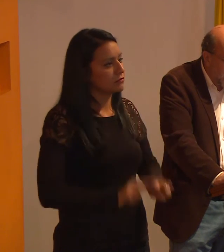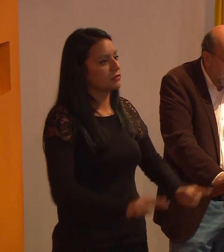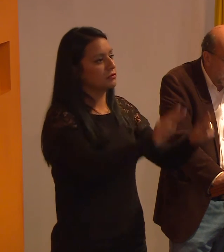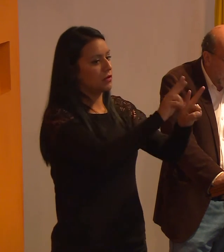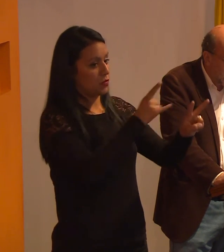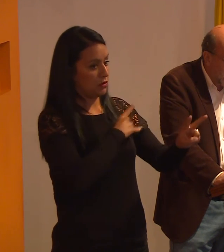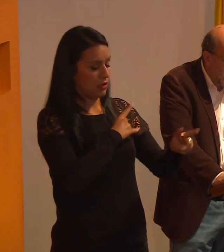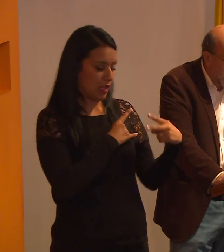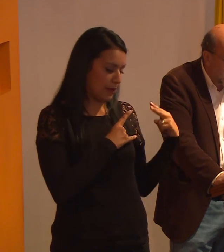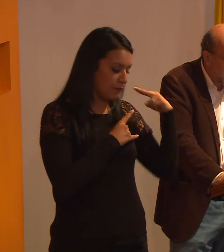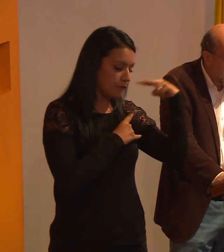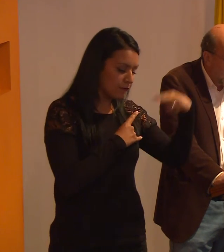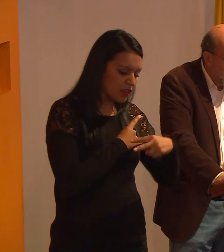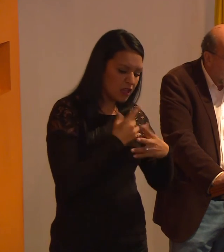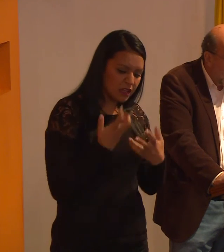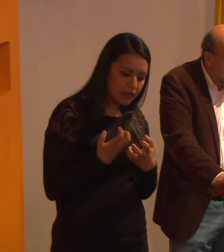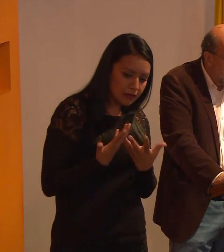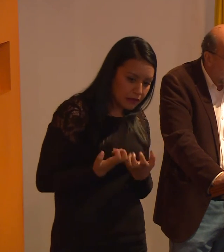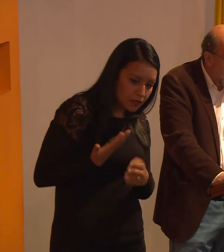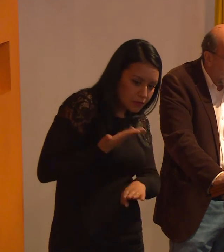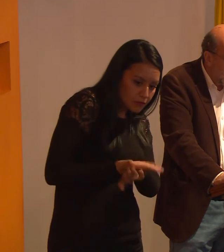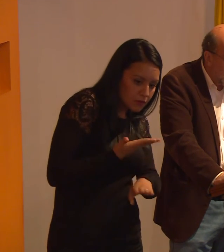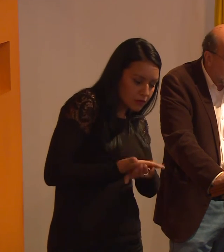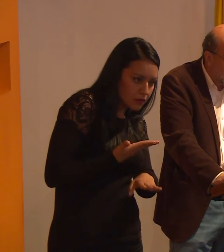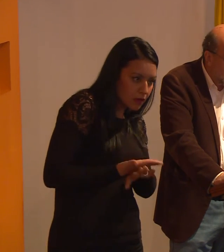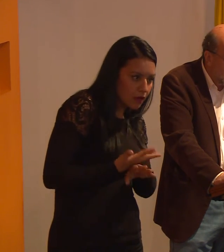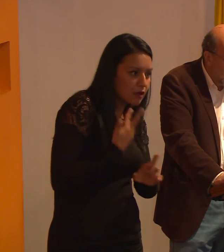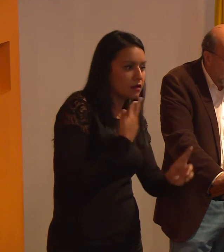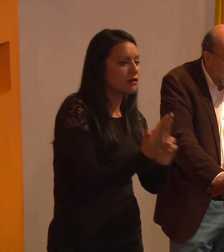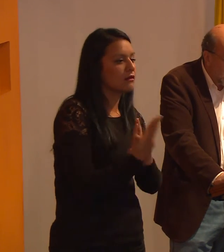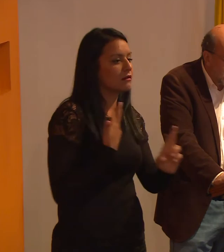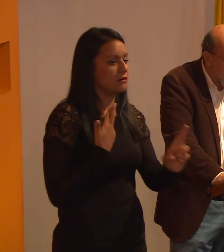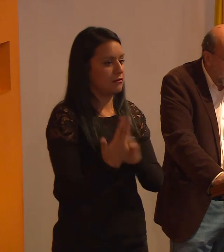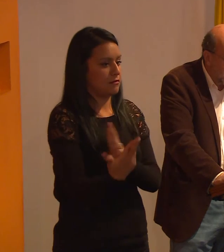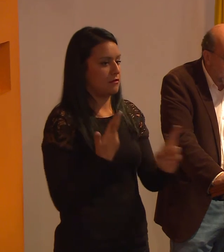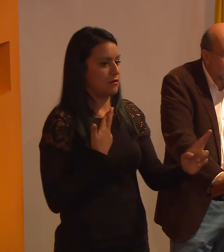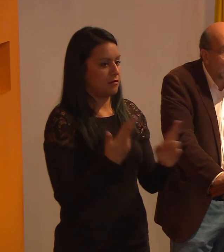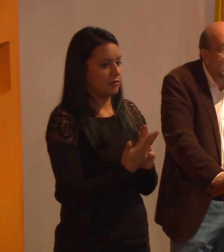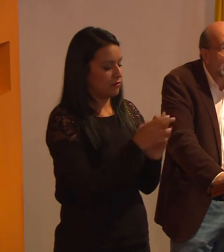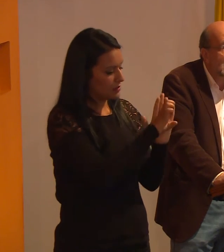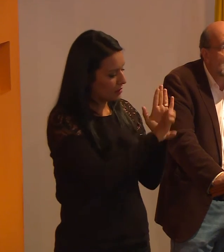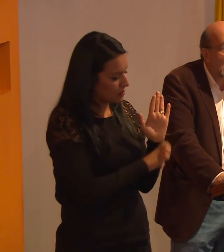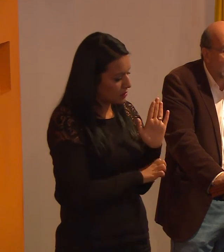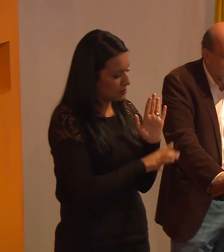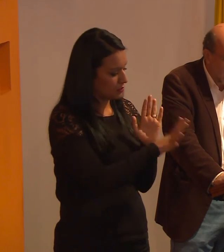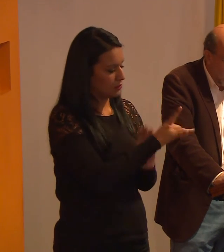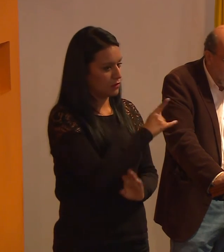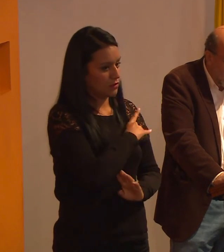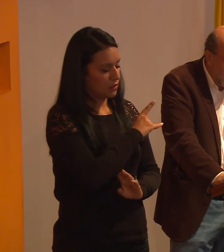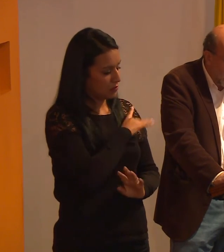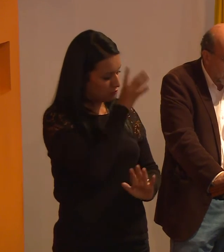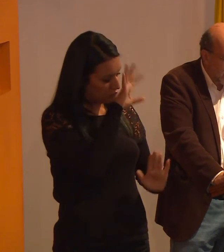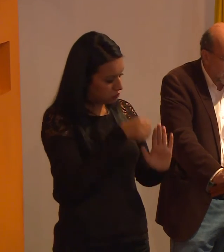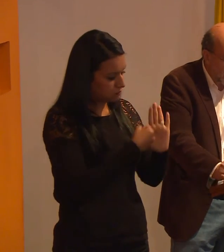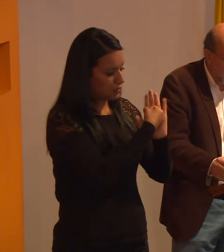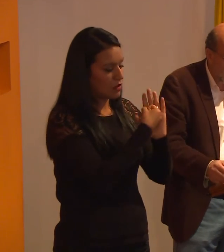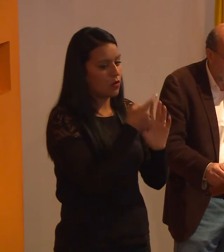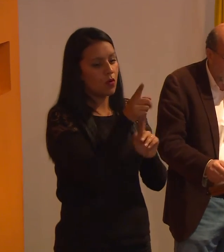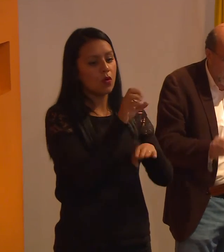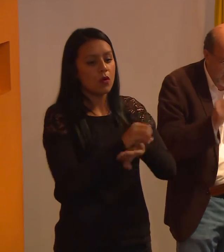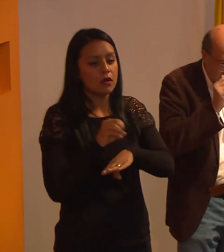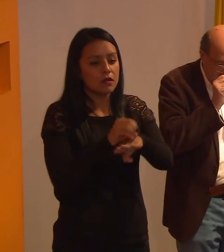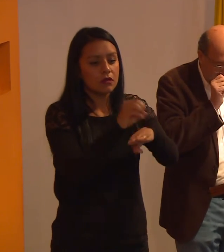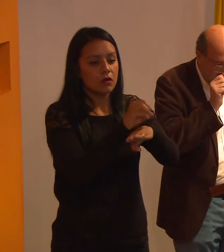de la universidad que queremos y afirmar la relación con estamentos universitarios y